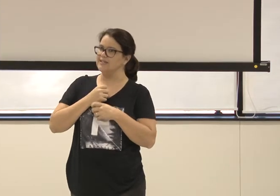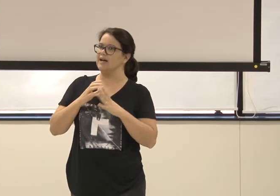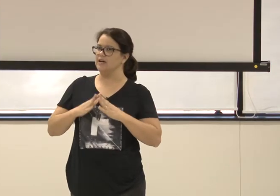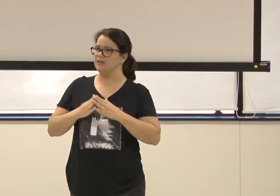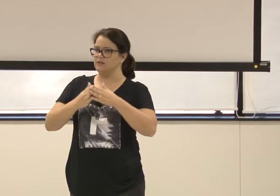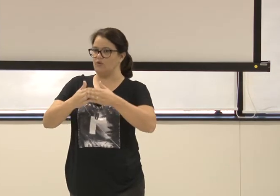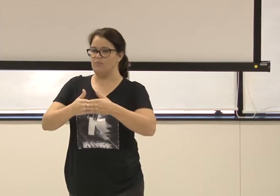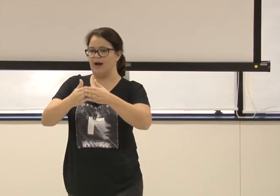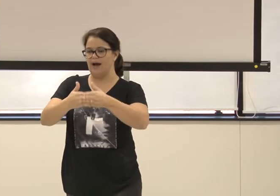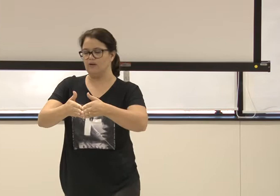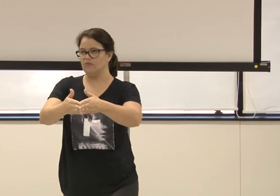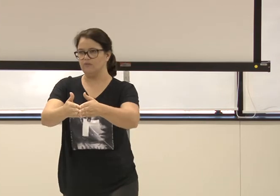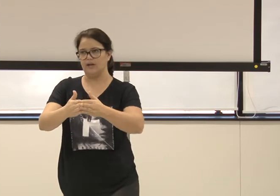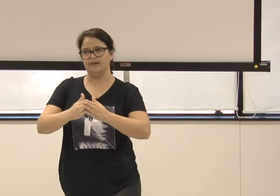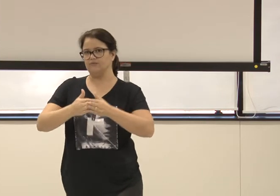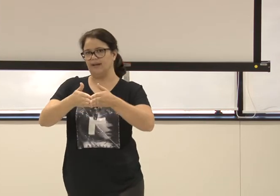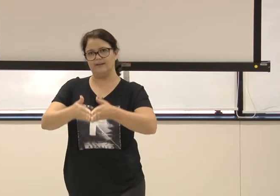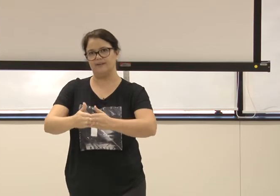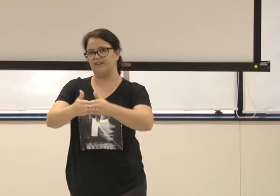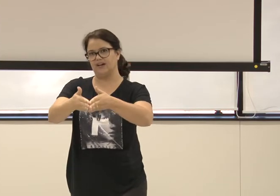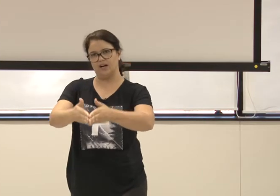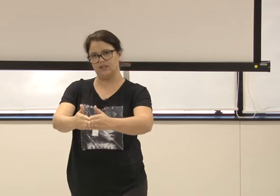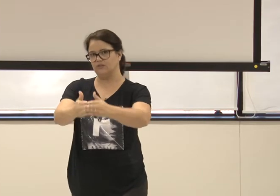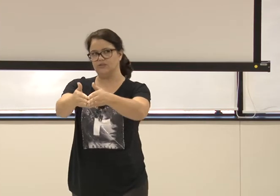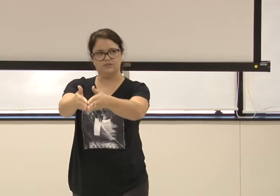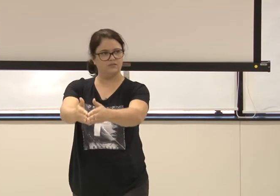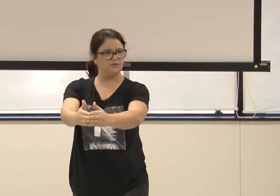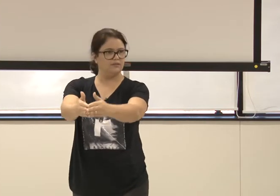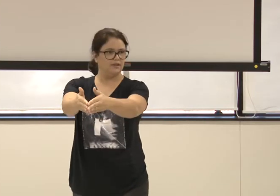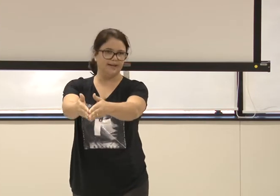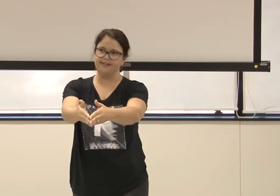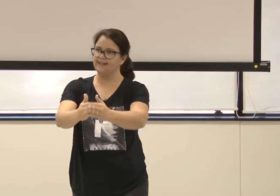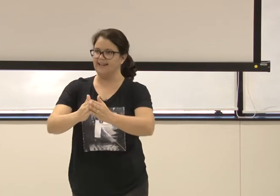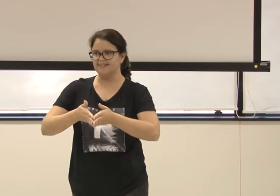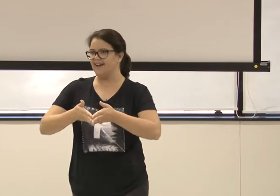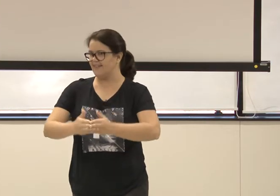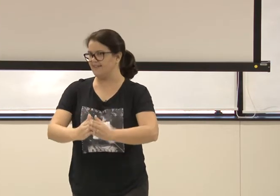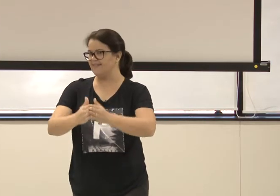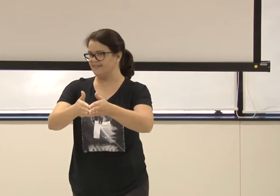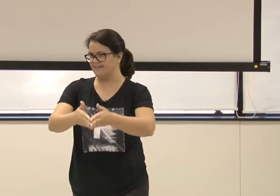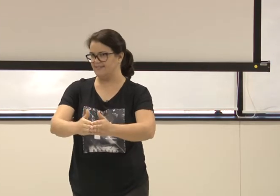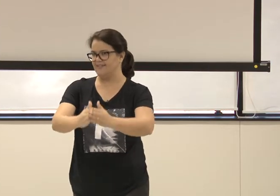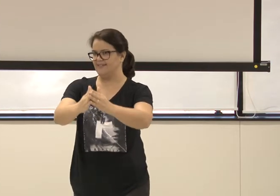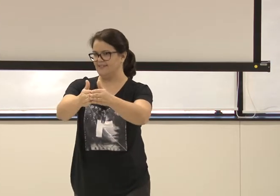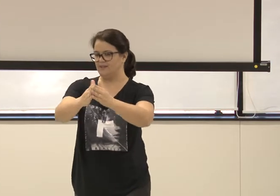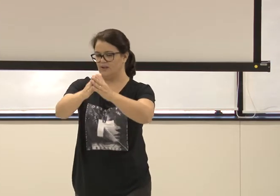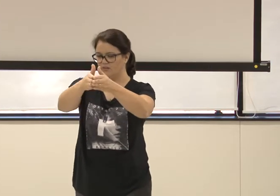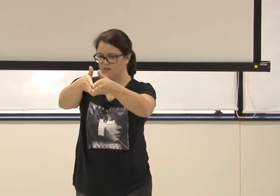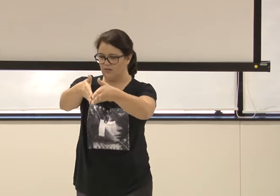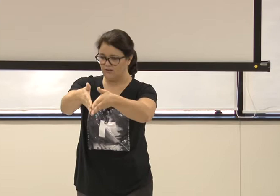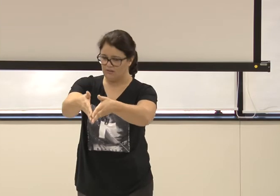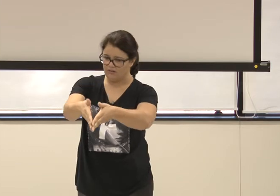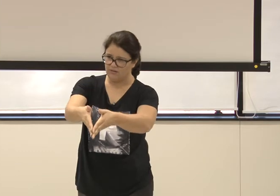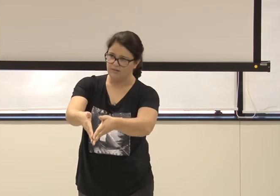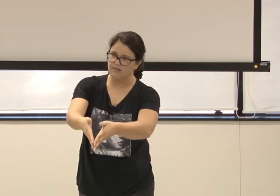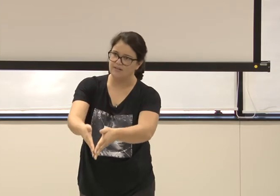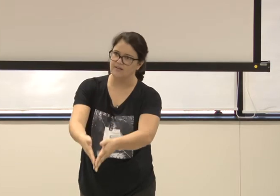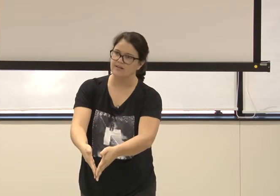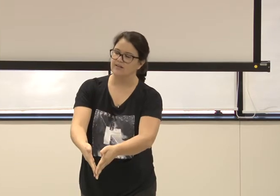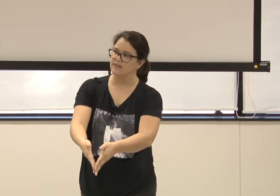internalizar. Então, o barco, ele não está navegando, andando na estrada. Então, você